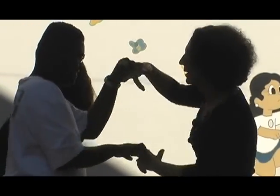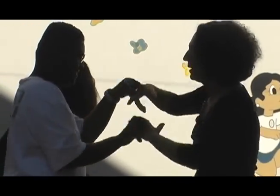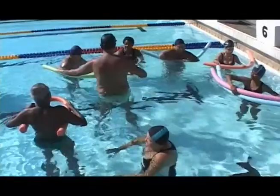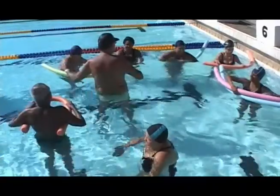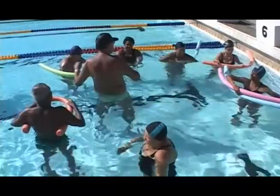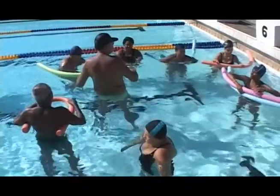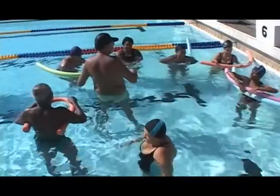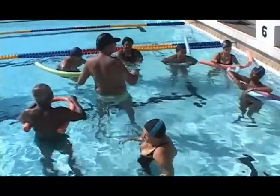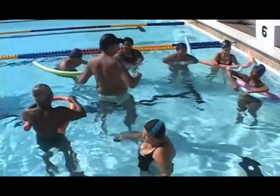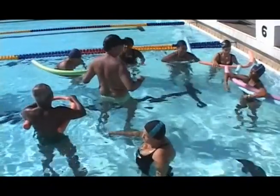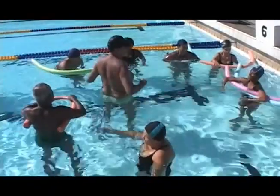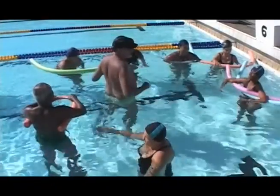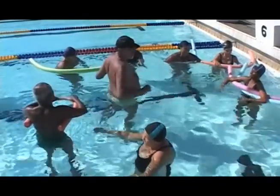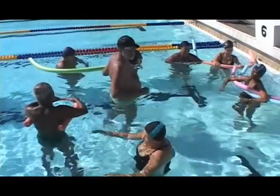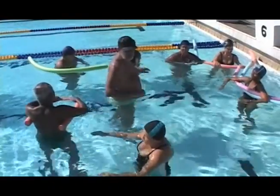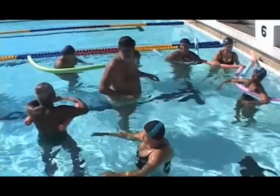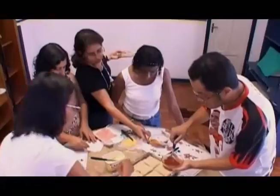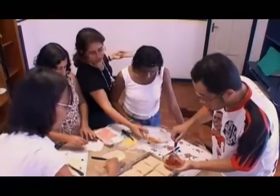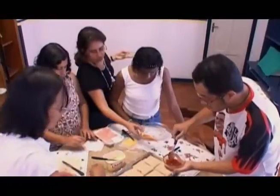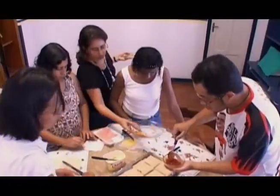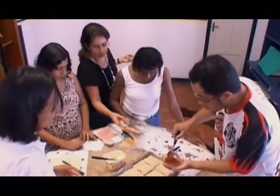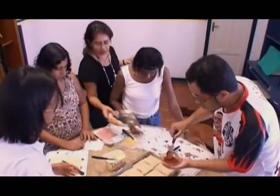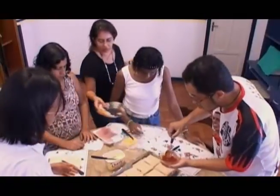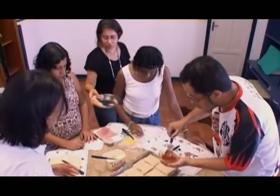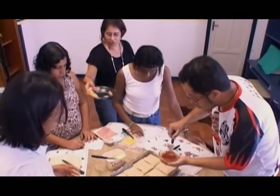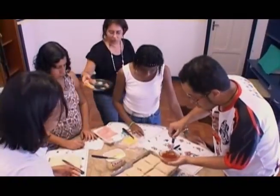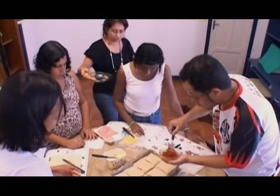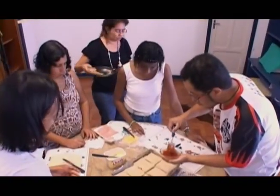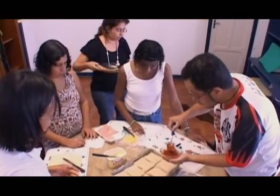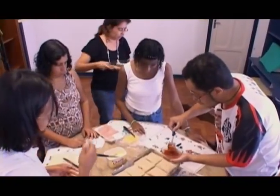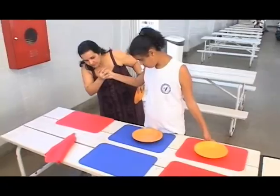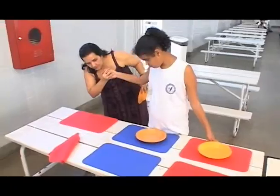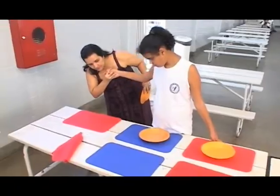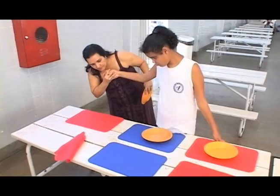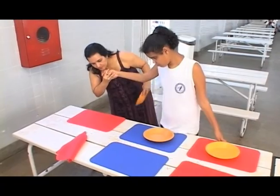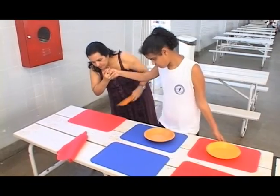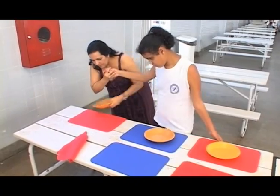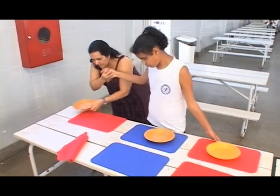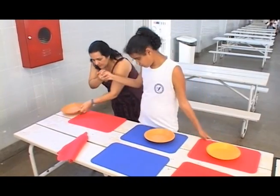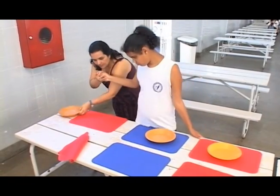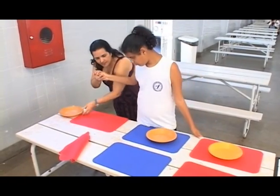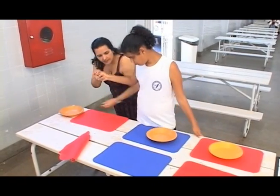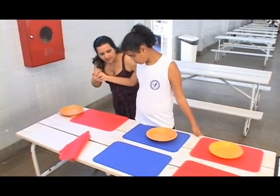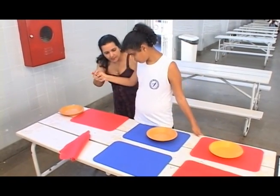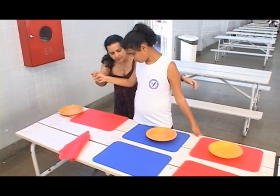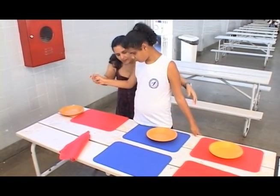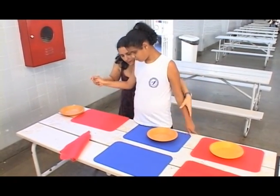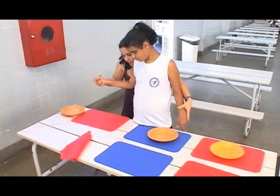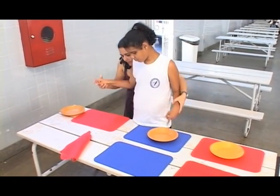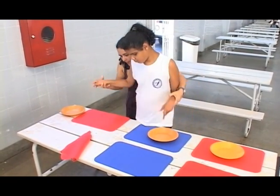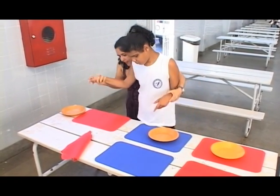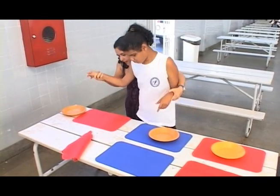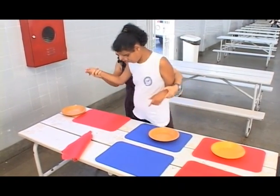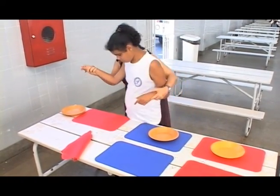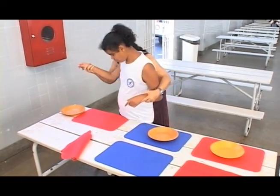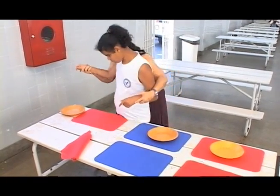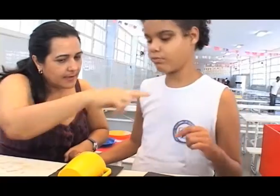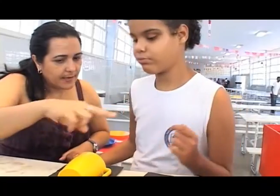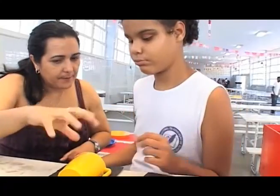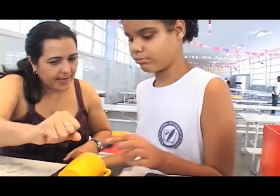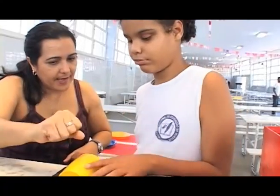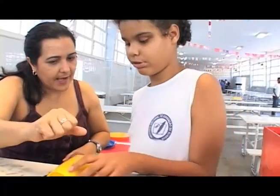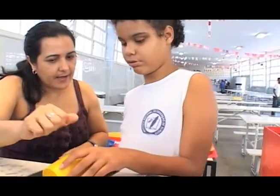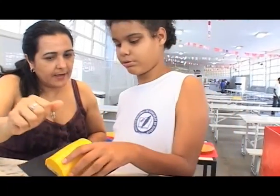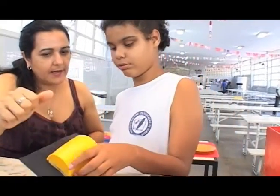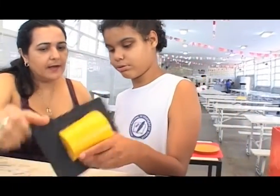a ponte entre o surdo-cego e a interação social dele. E para se desenvolver, eles precisam aprender formas de se